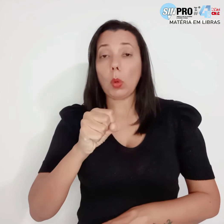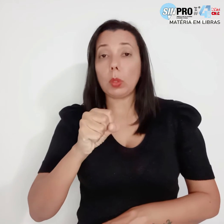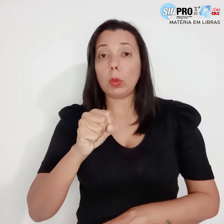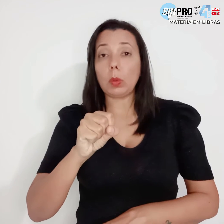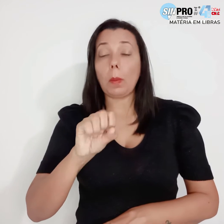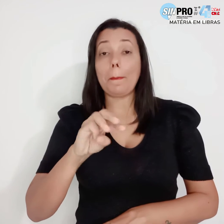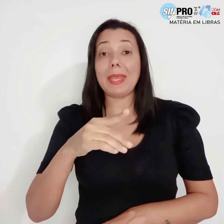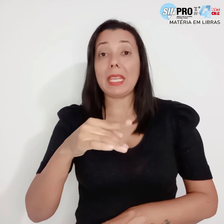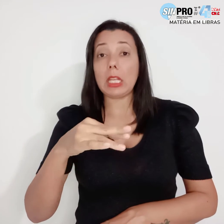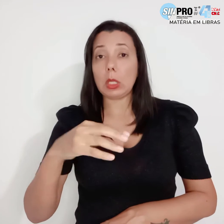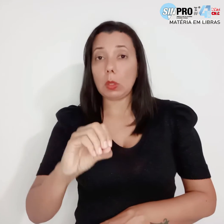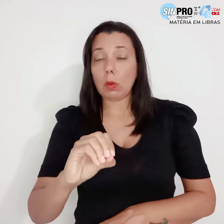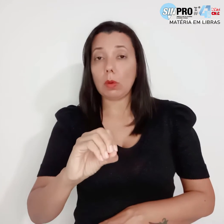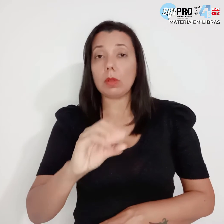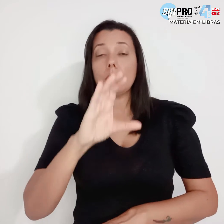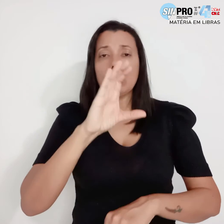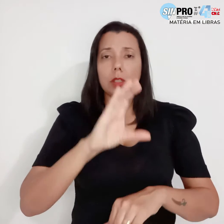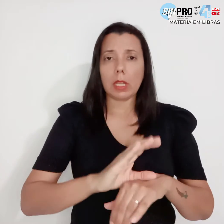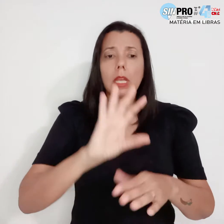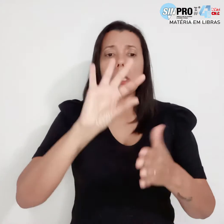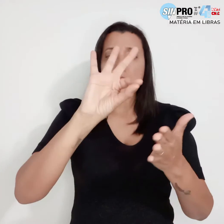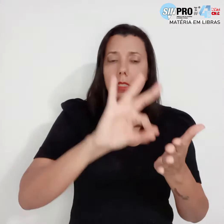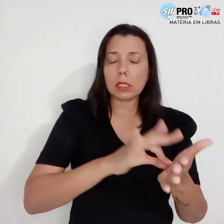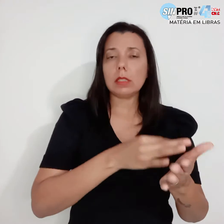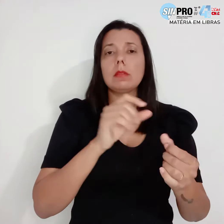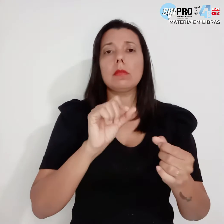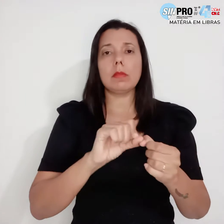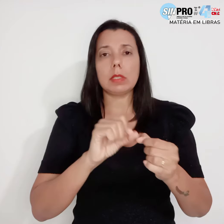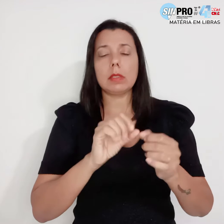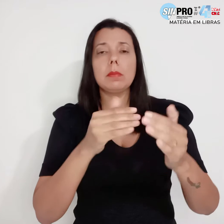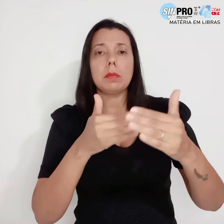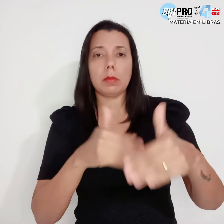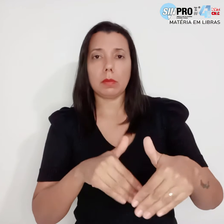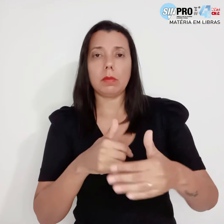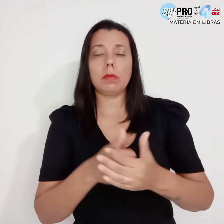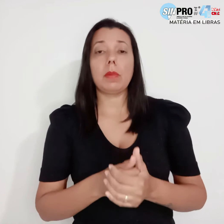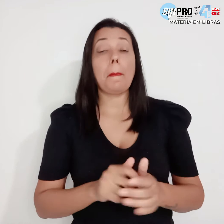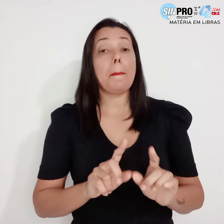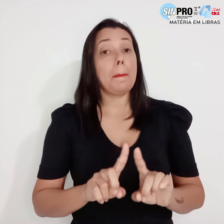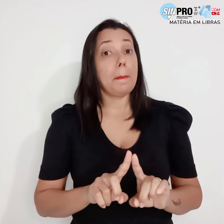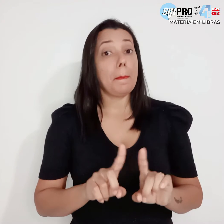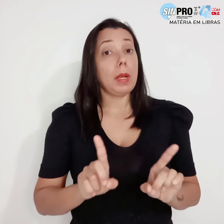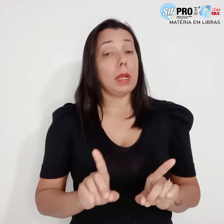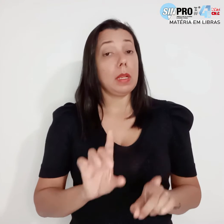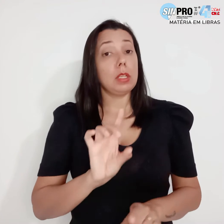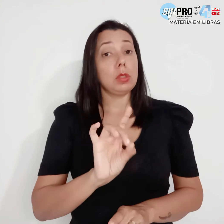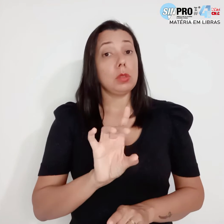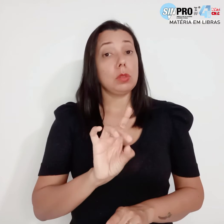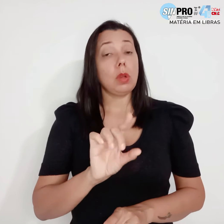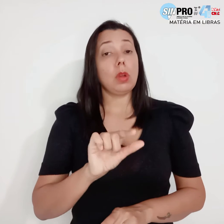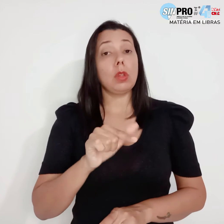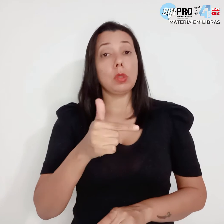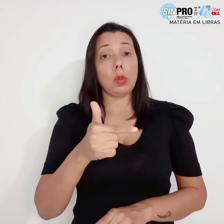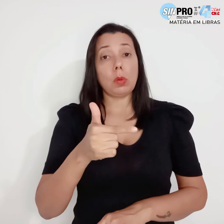de candidatos foram inscritos para fazer as provas. Porém, somente